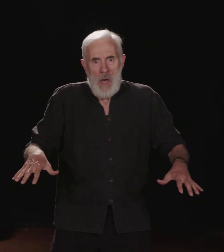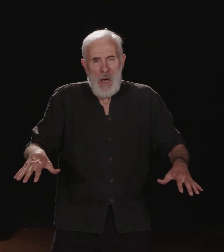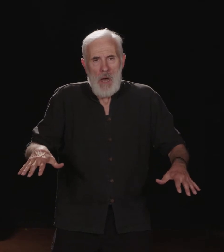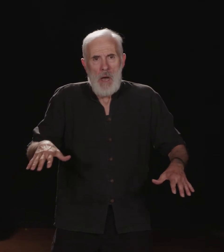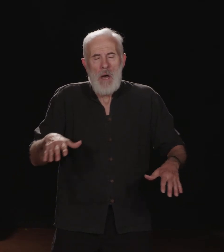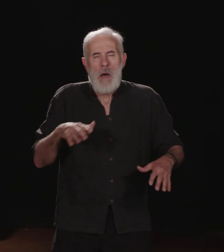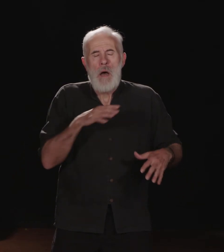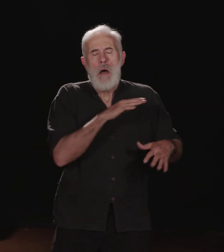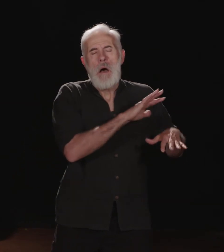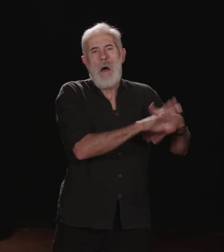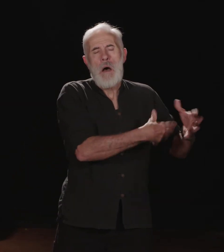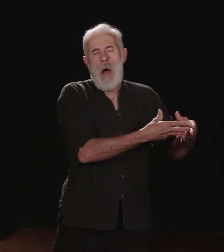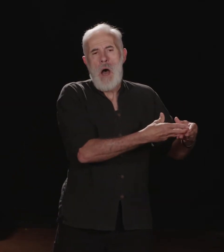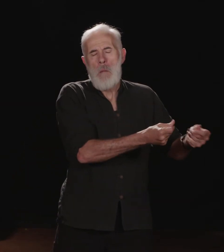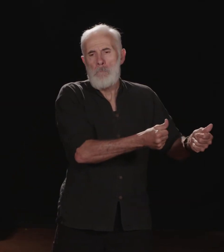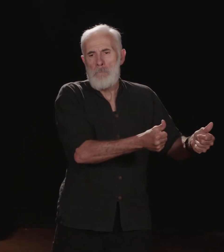Puis les bruits ont cessé.